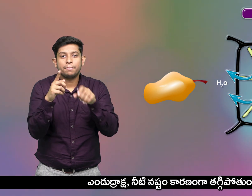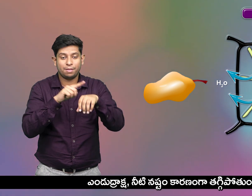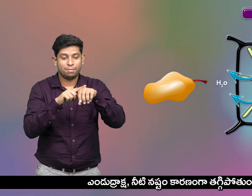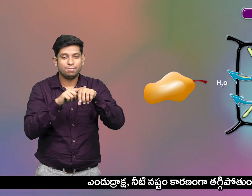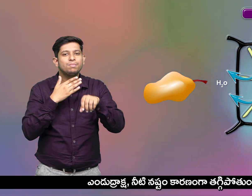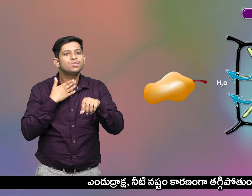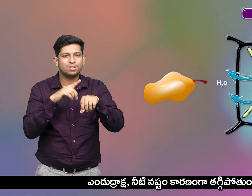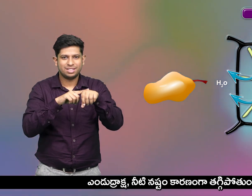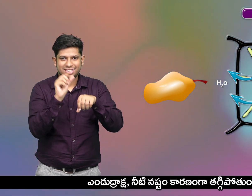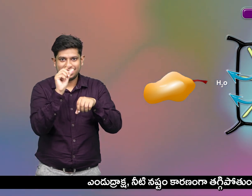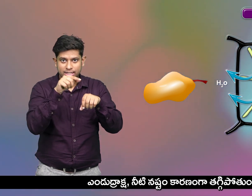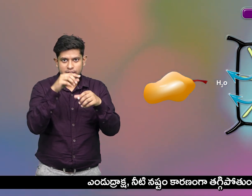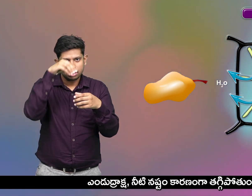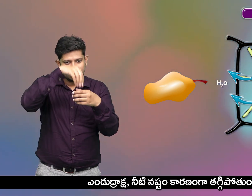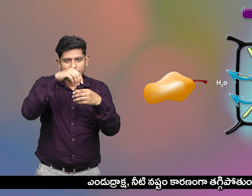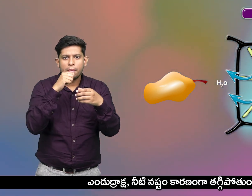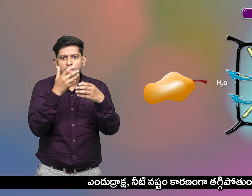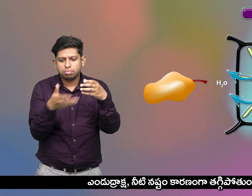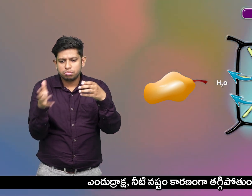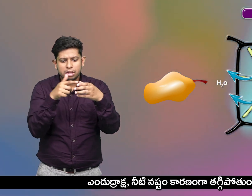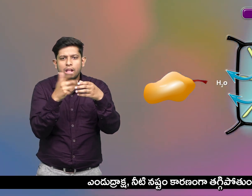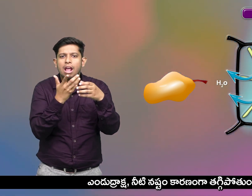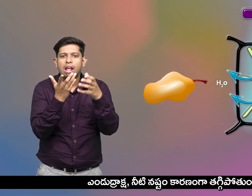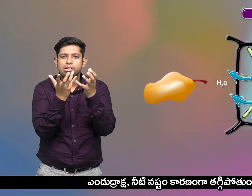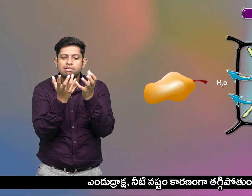ఎండుద్రాక్ష నీటి నష్టం కారణంగా తగ్గిపోతుంది.